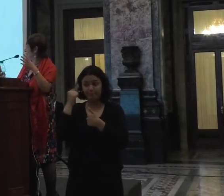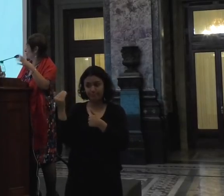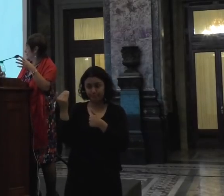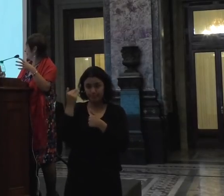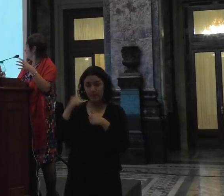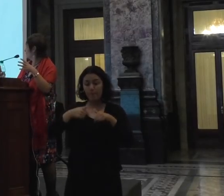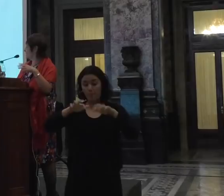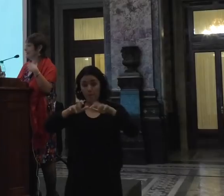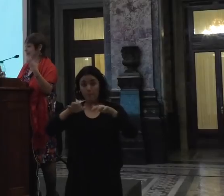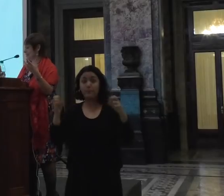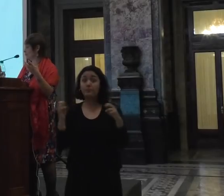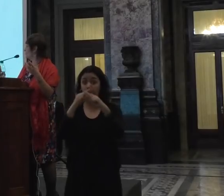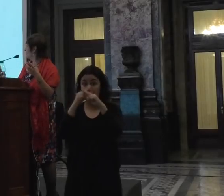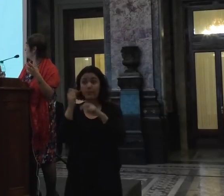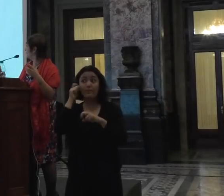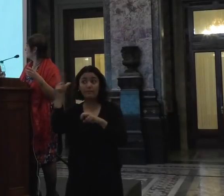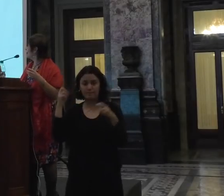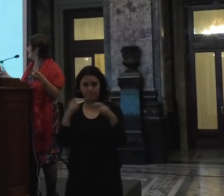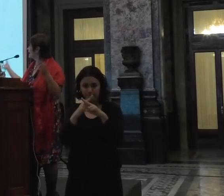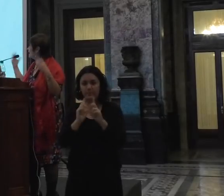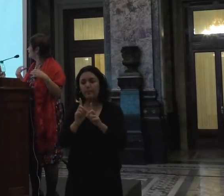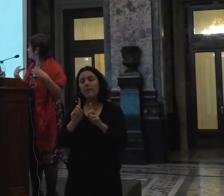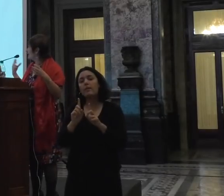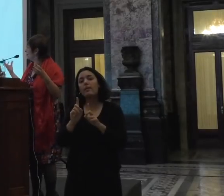computación o inteligencia artificial y las neurociencias,